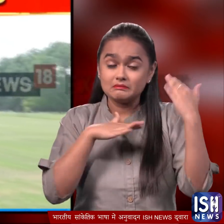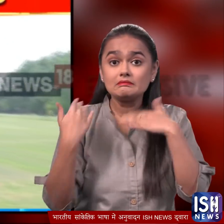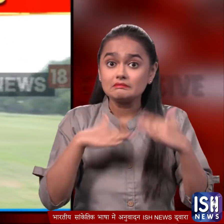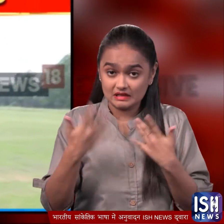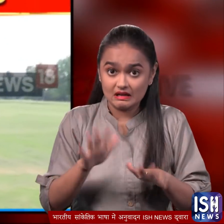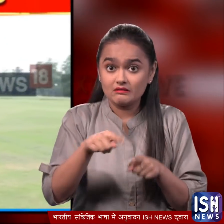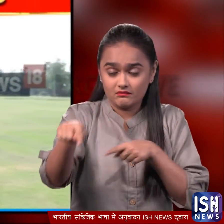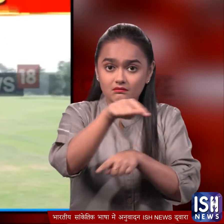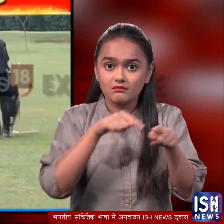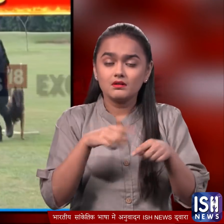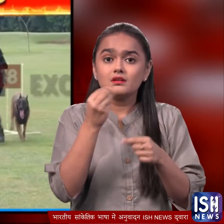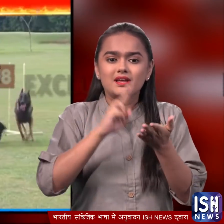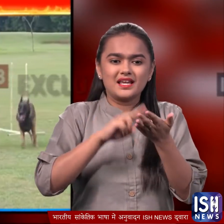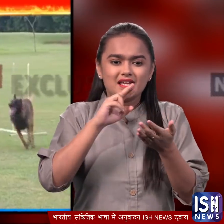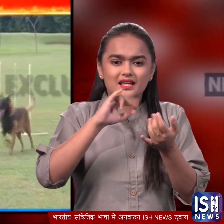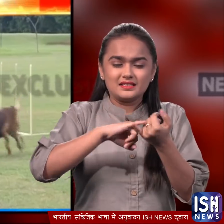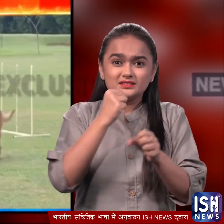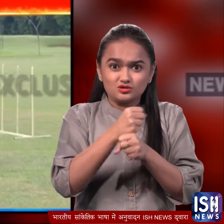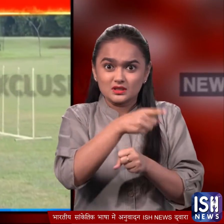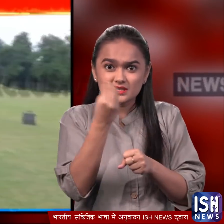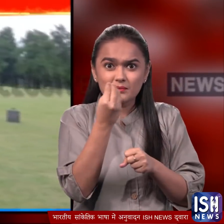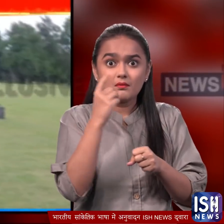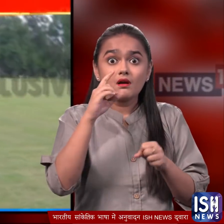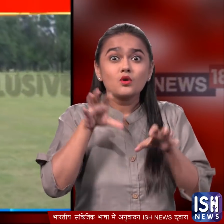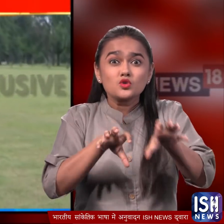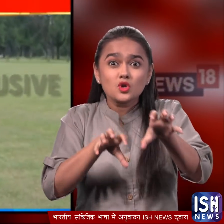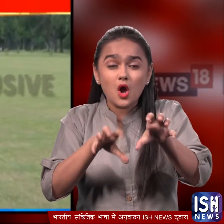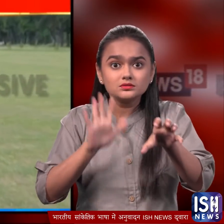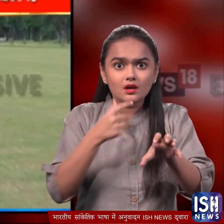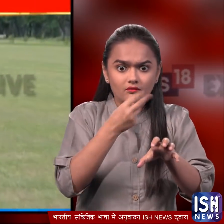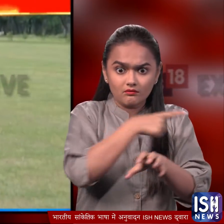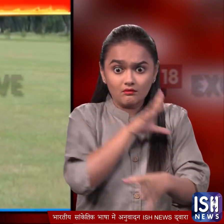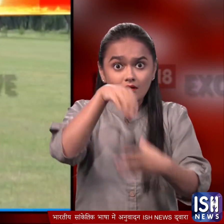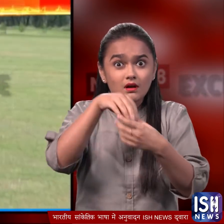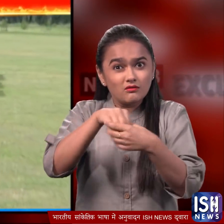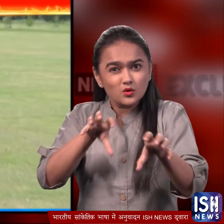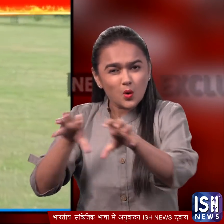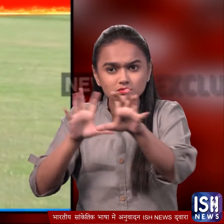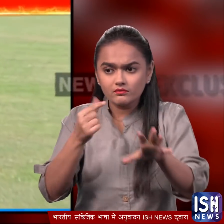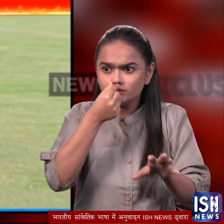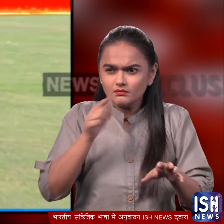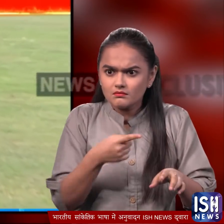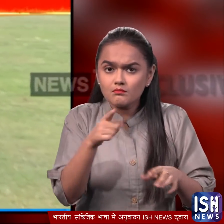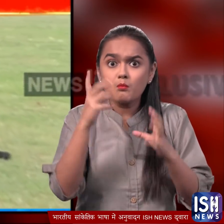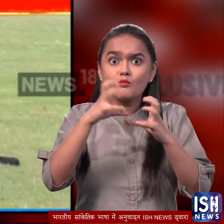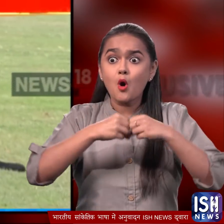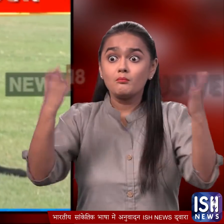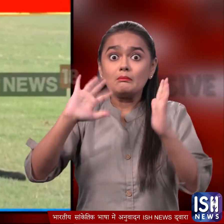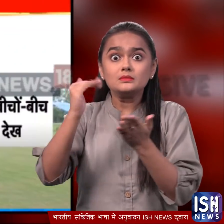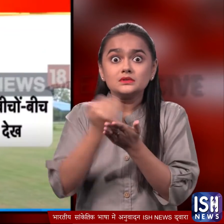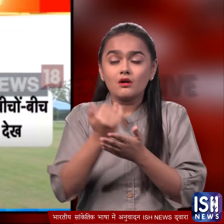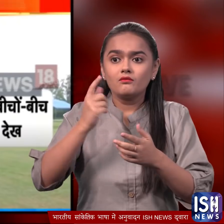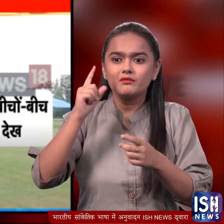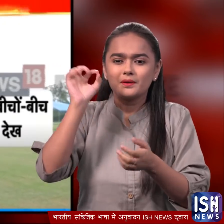इस काम में NSG के खास K9 डॉग स्क्वाड को भी शामिल किया गया। इसके अलावा आत्मघाती हमलों को नाकाम करने और बमों को डिफ्यूज करने का भी प्रदर्शन किया